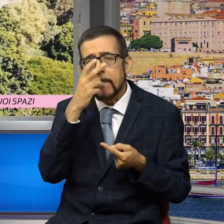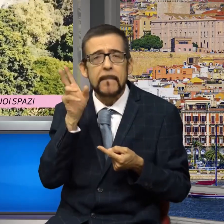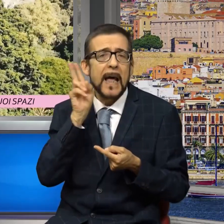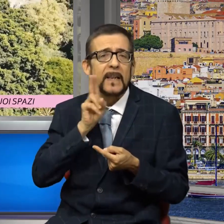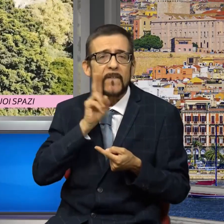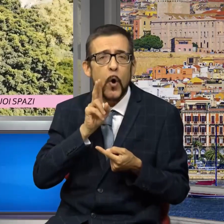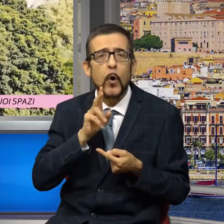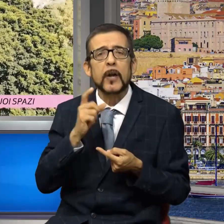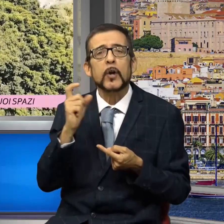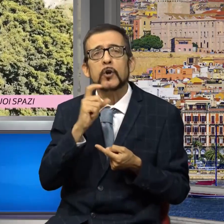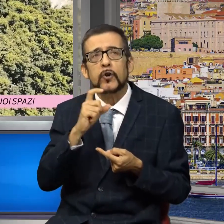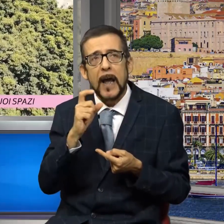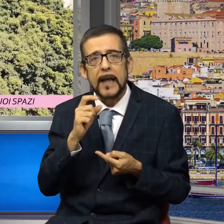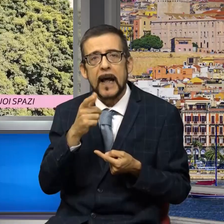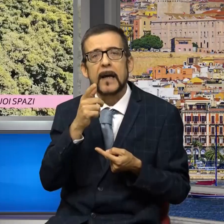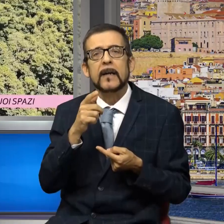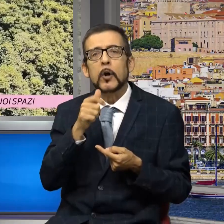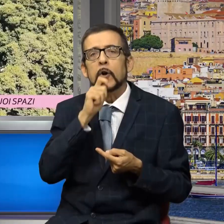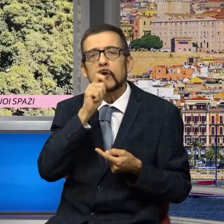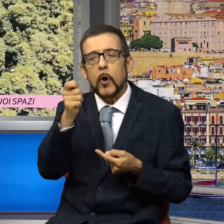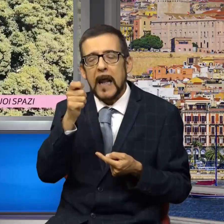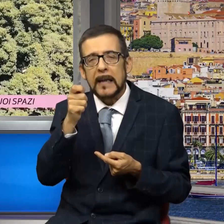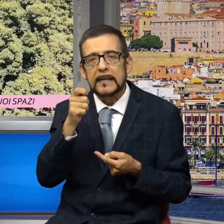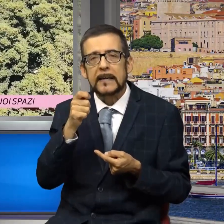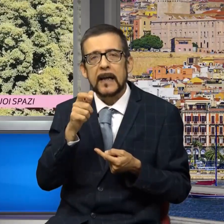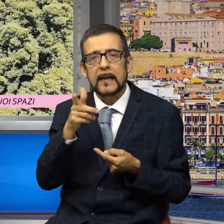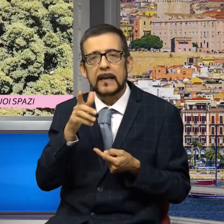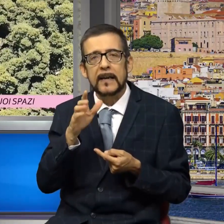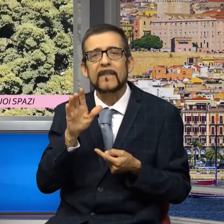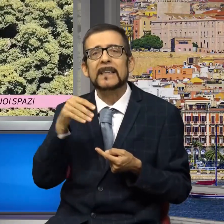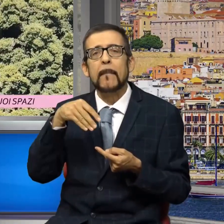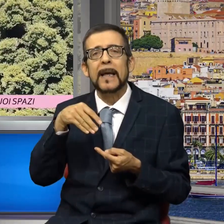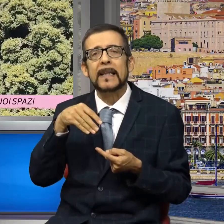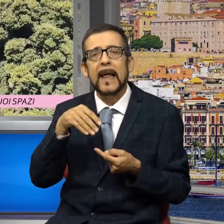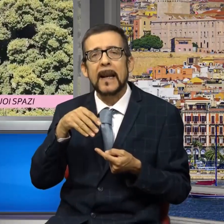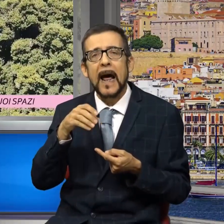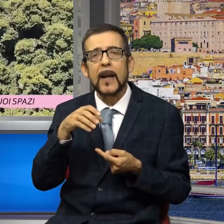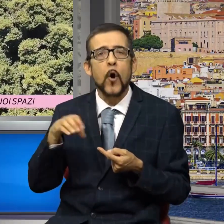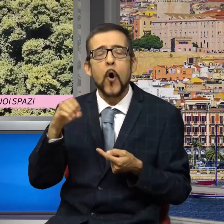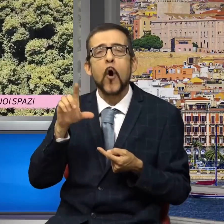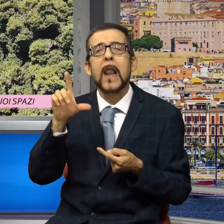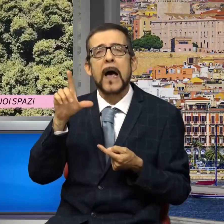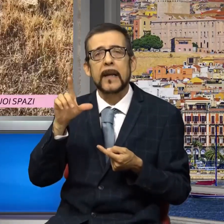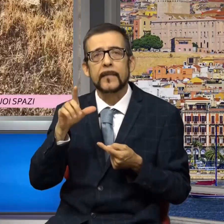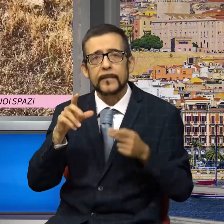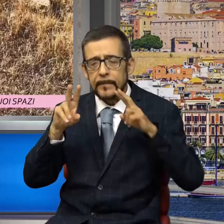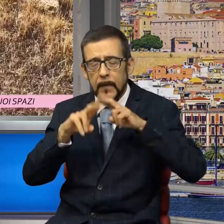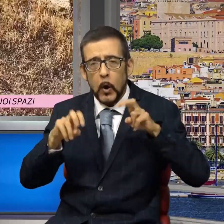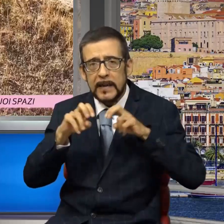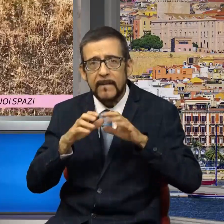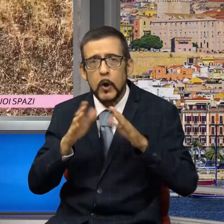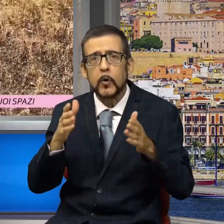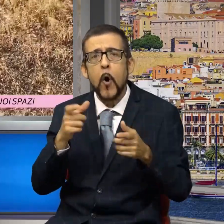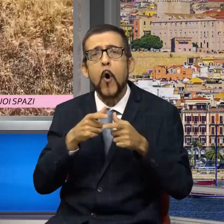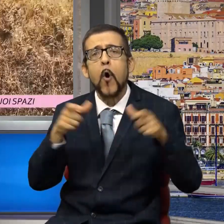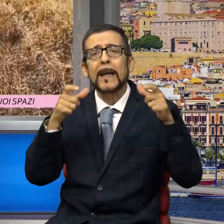fini didattici, a quella di giornalista per la rivista Mediterranea Online. Grazie alle sue osservazioni ha scoperto l'esistenza di un'orchidea